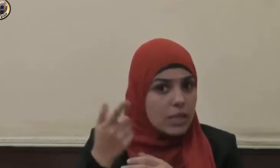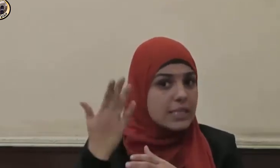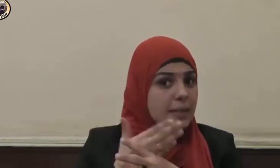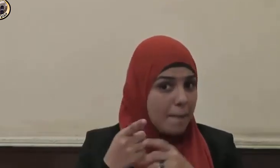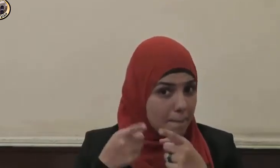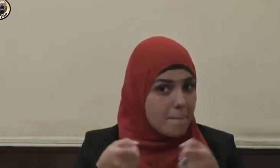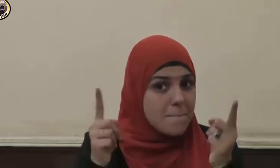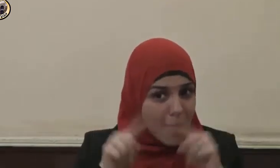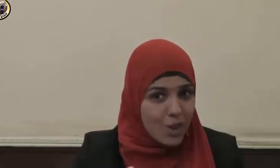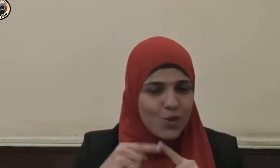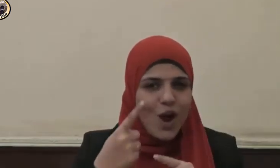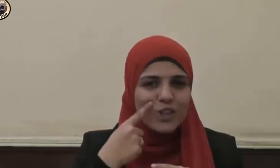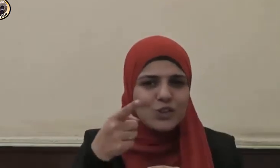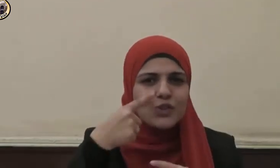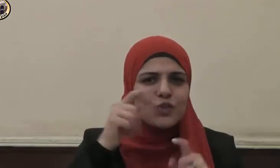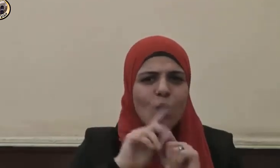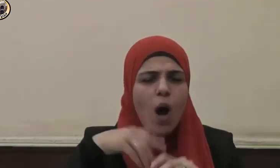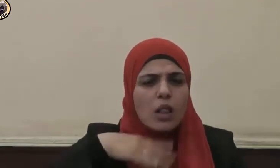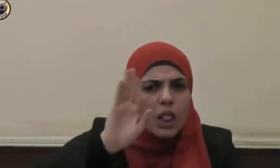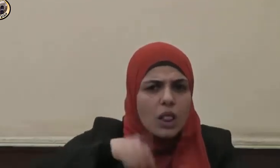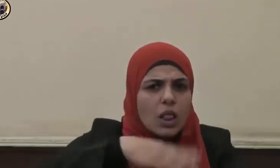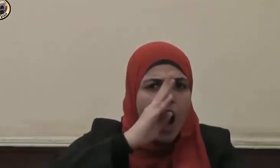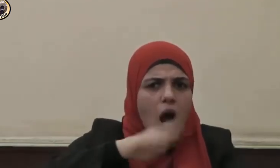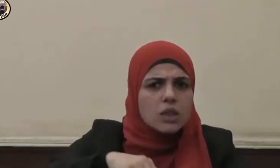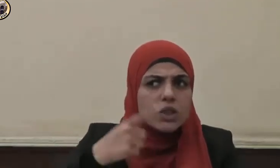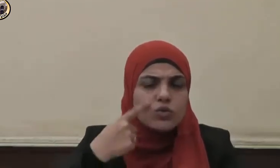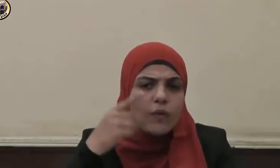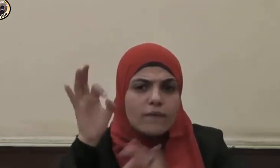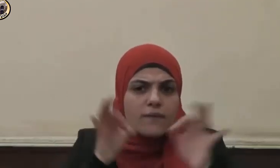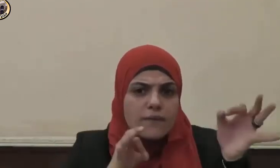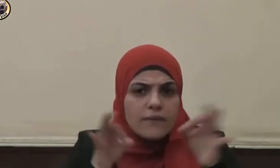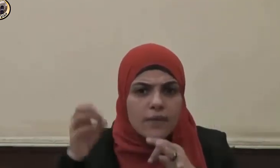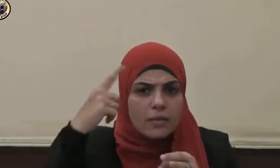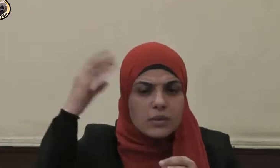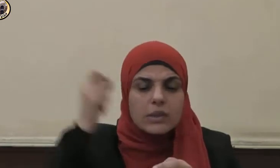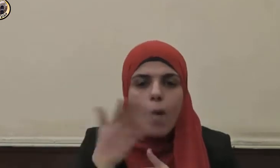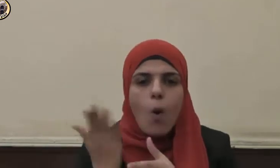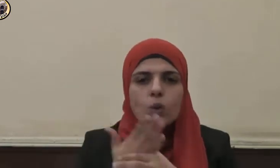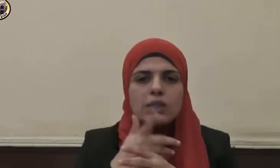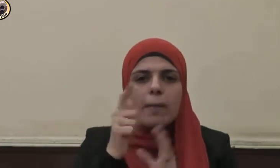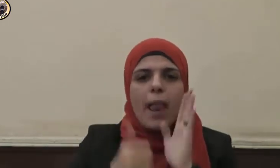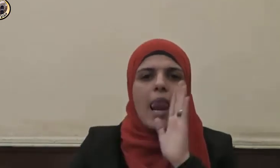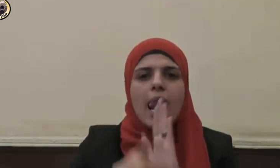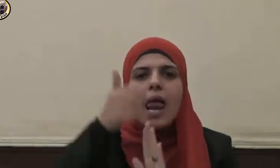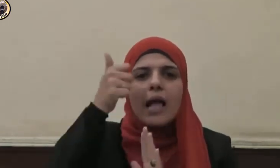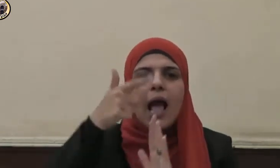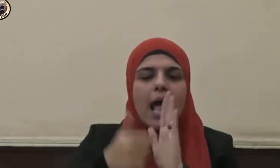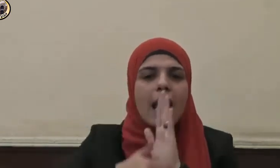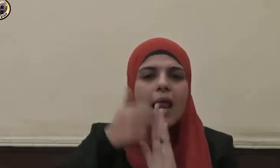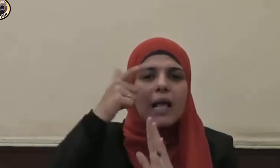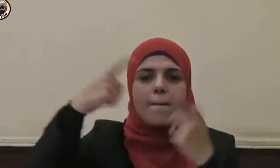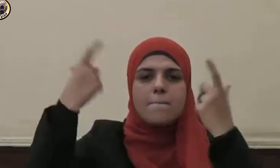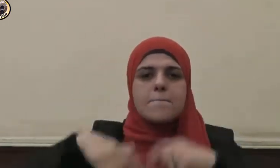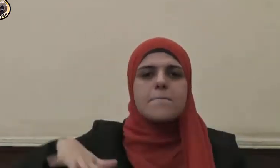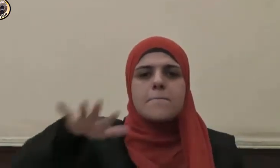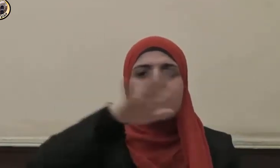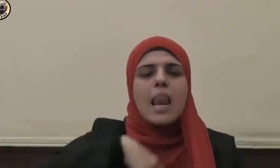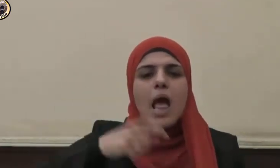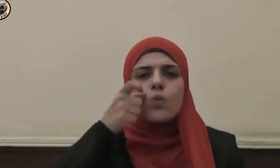بالأسباب والتخطيط المحكم سببا لنجاة البلاد والعباد من